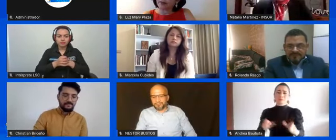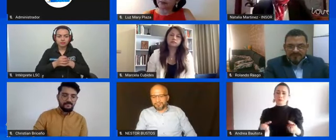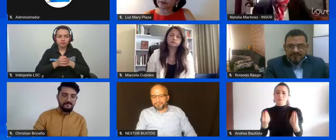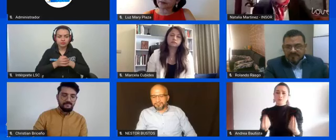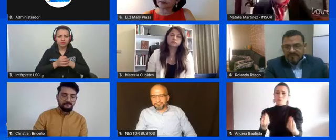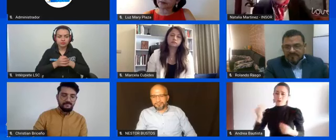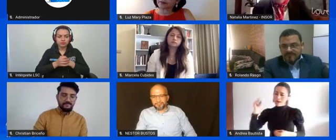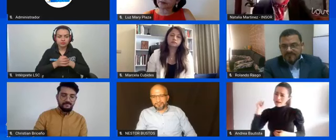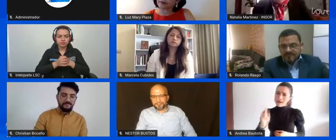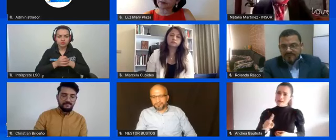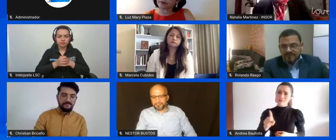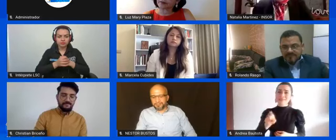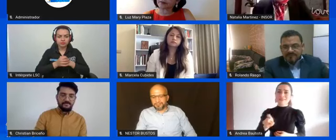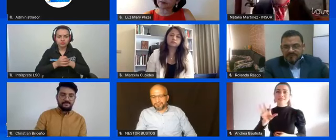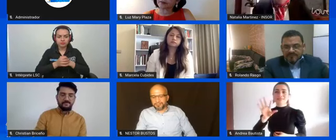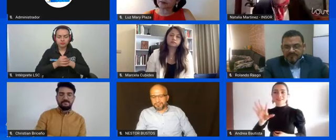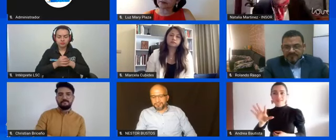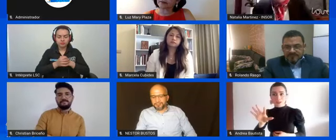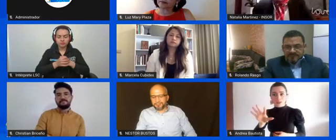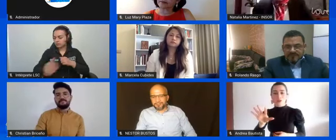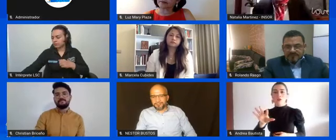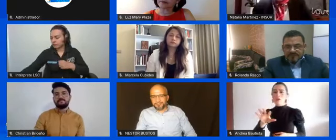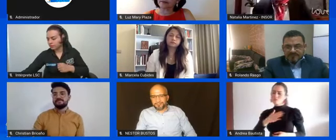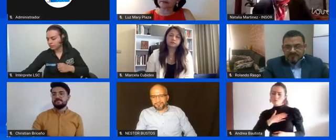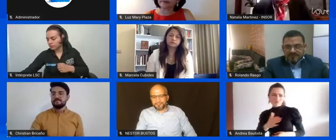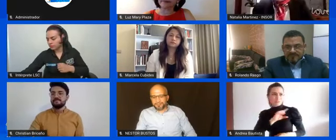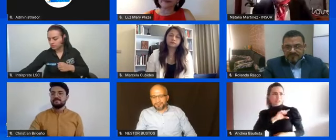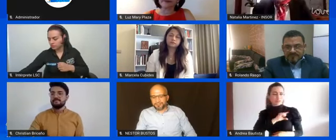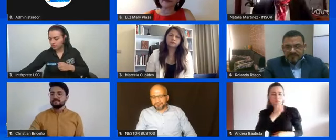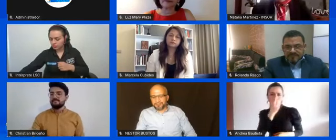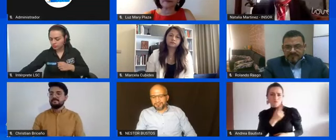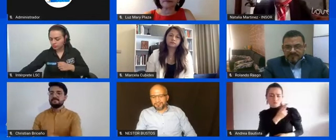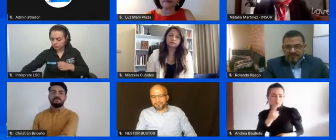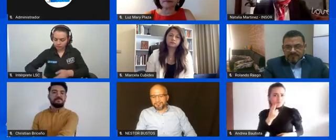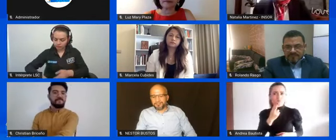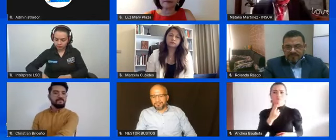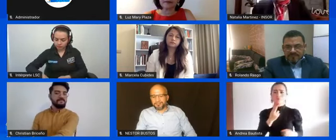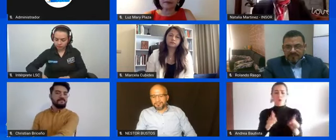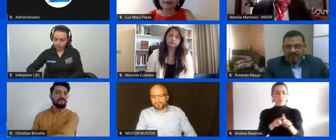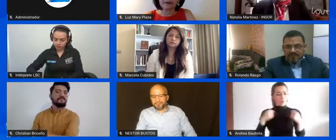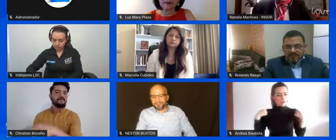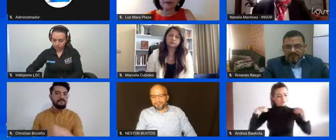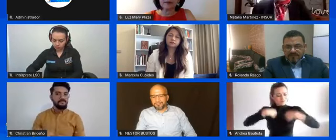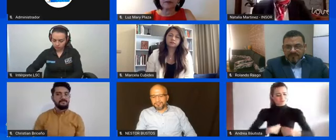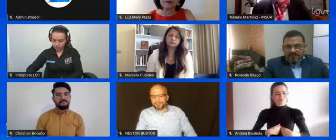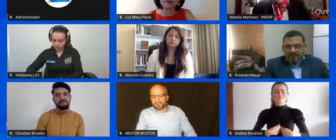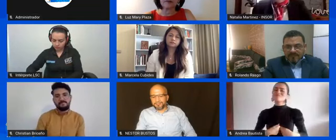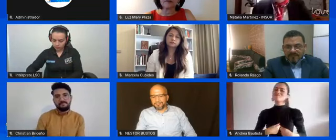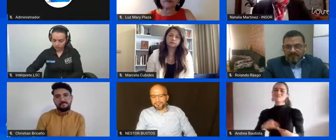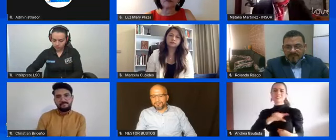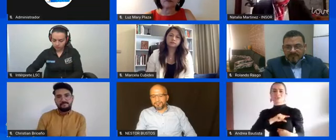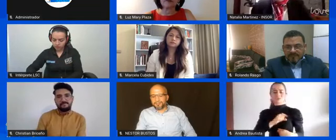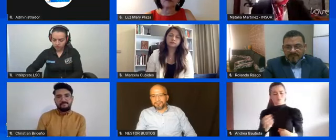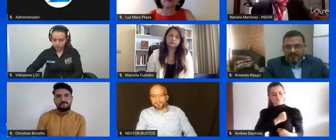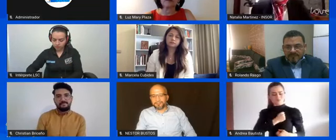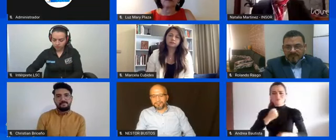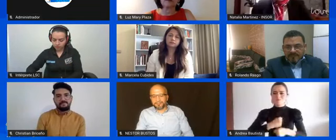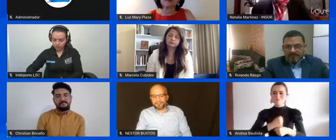mano al instituto. Se han comprometido con nosotros y se han puesto la camiseta por la inclusión. Entonces, antes de abrir este espacio,